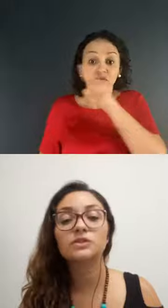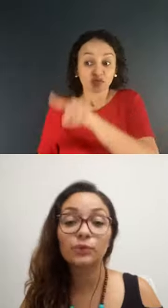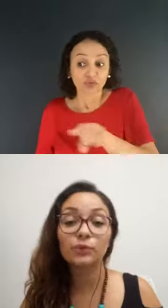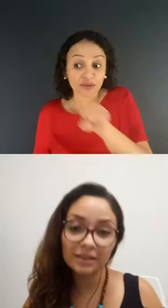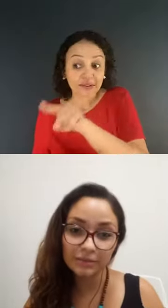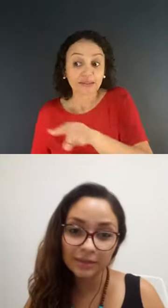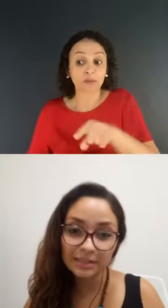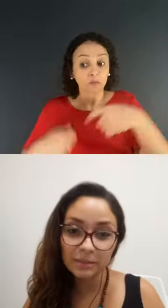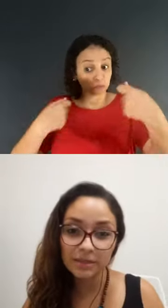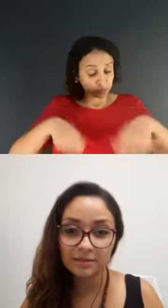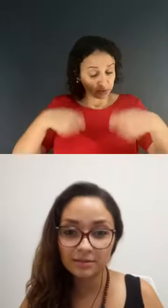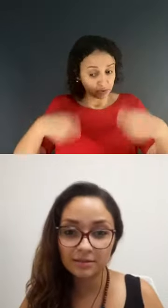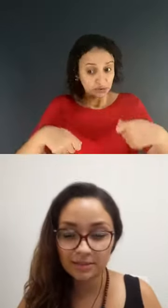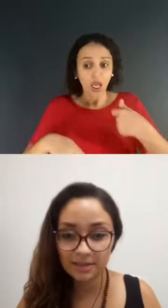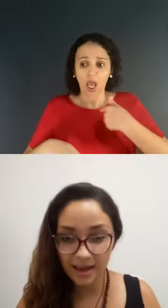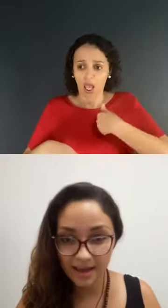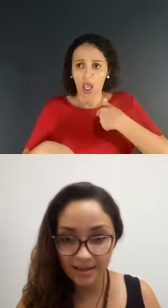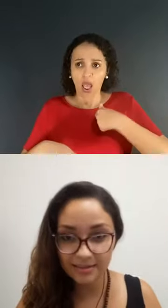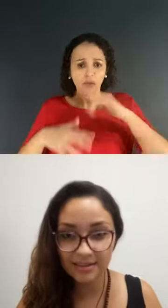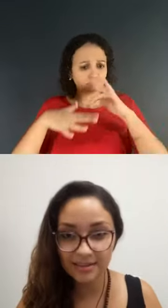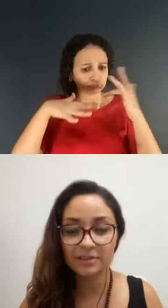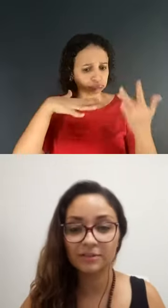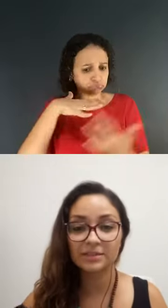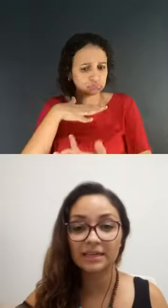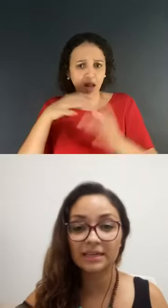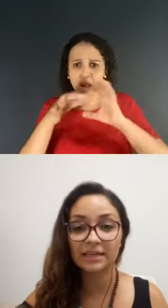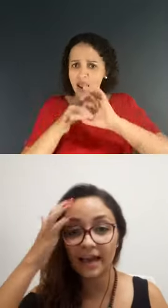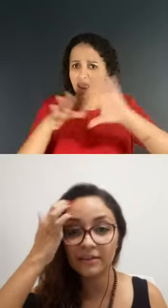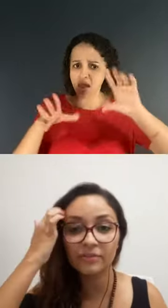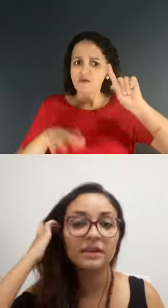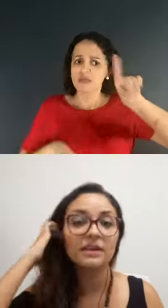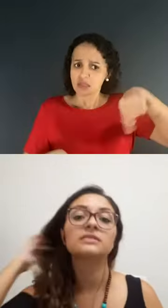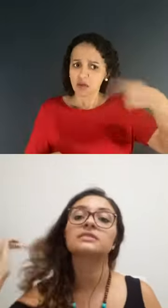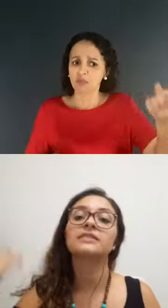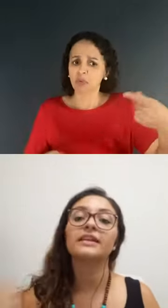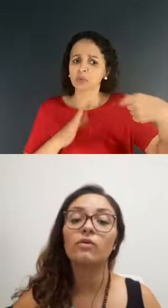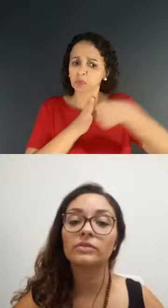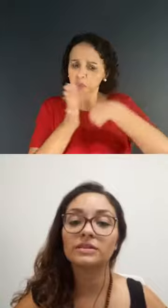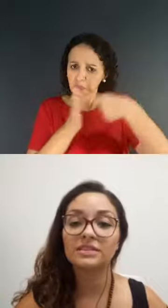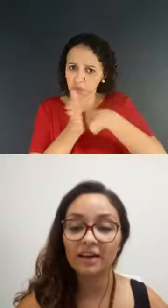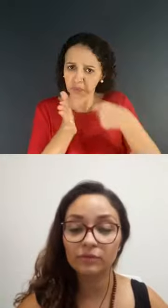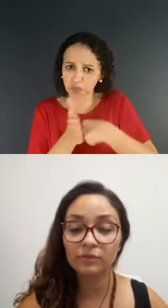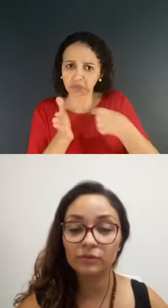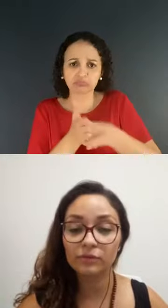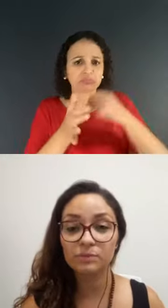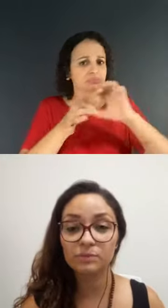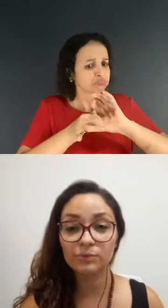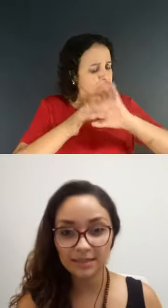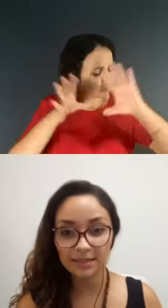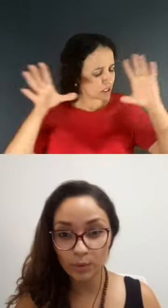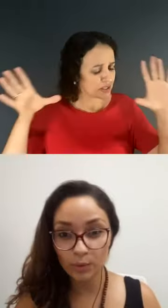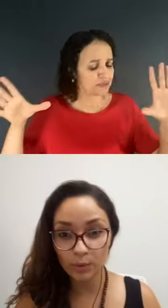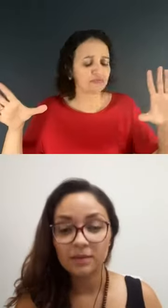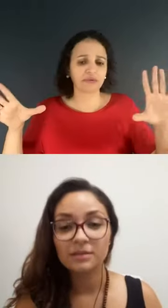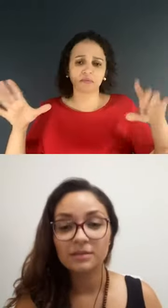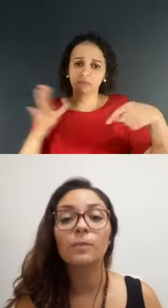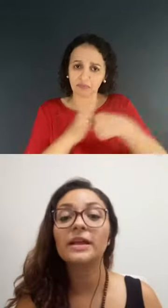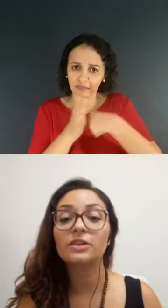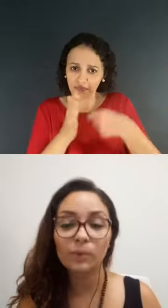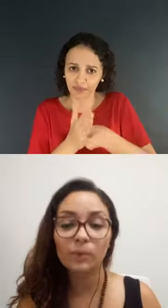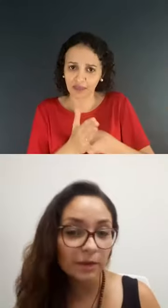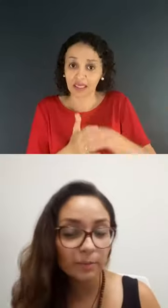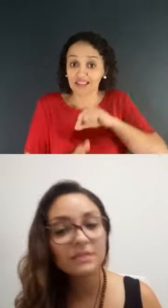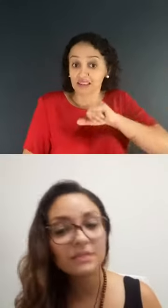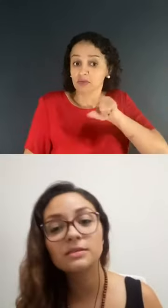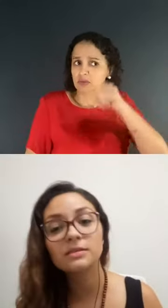vou estar disponível nas minhas redes sociais depois da nossa live. Se quiserem conversar, vou estar à disposição. Se